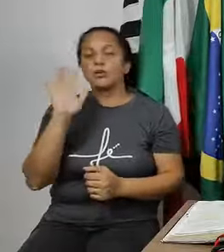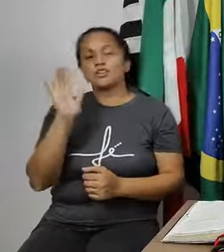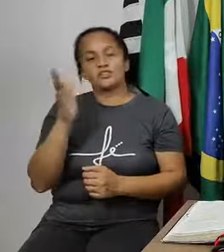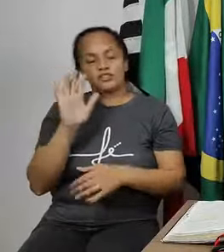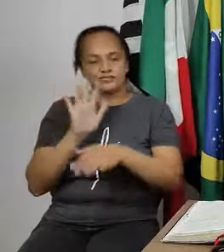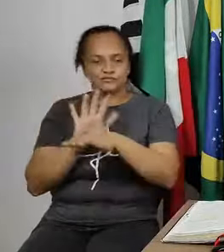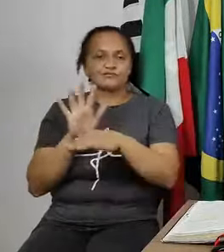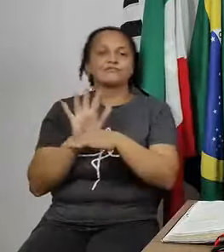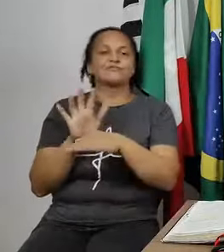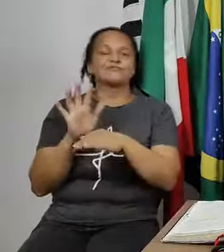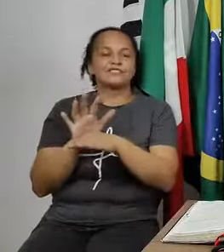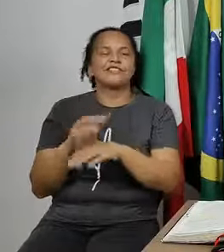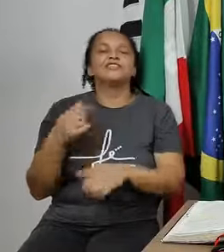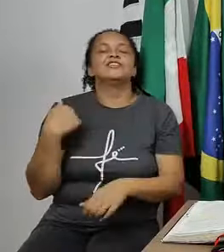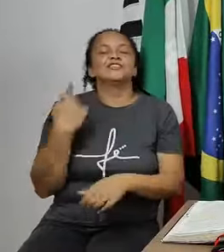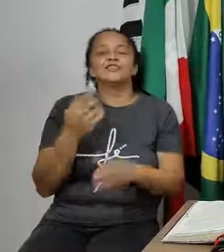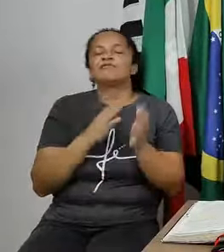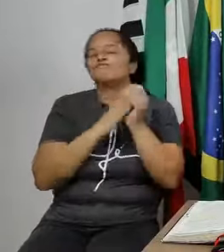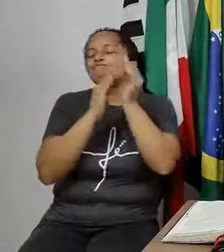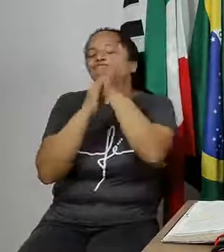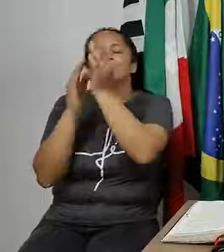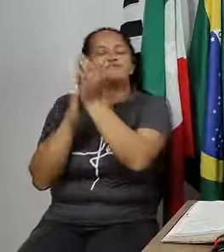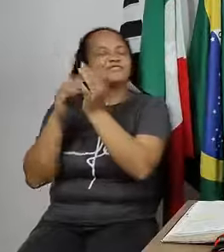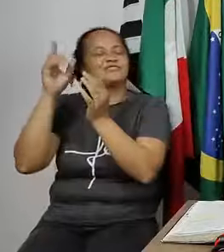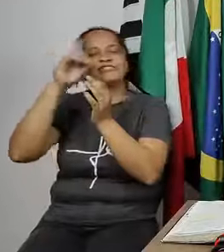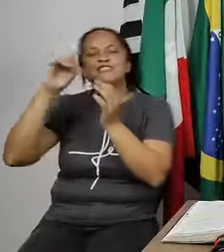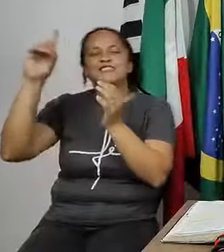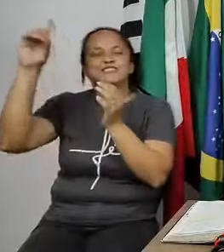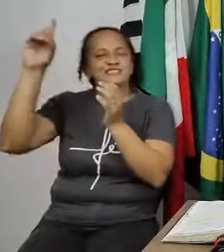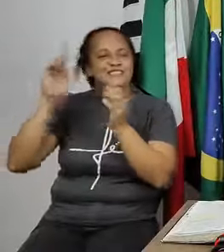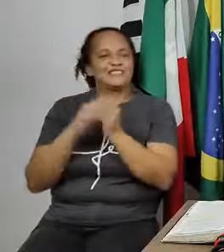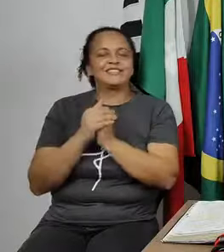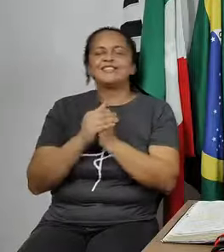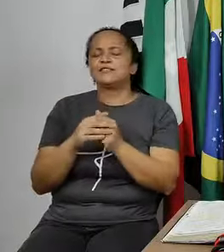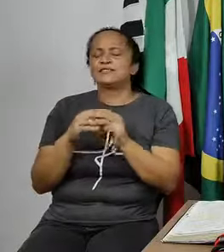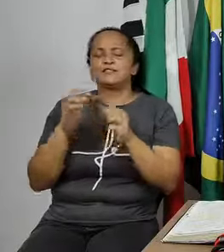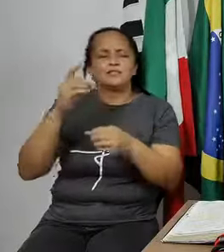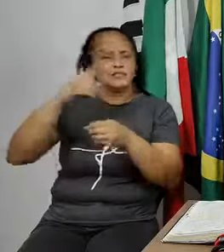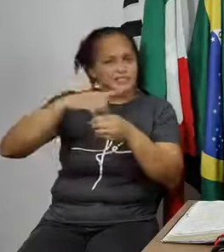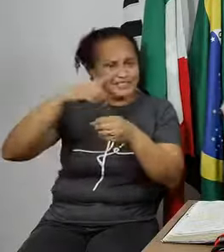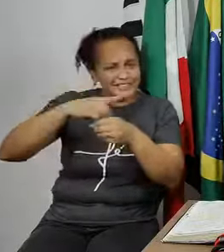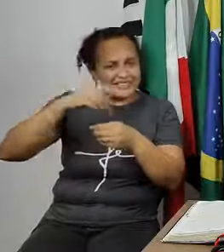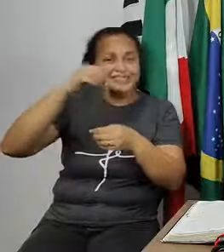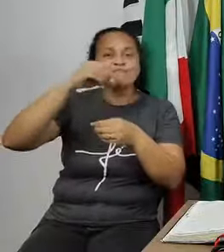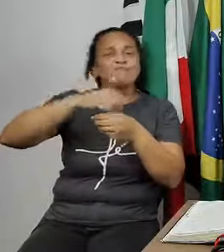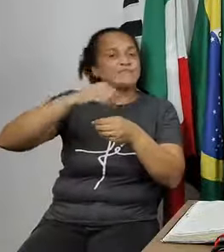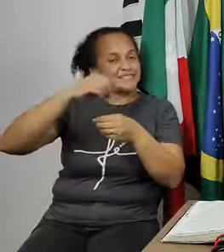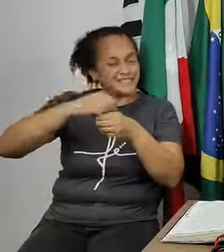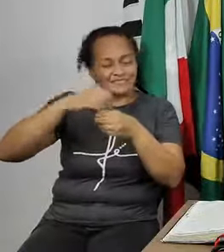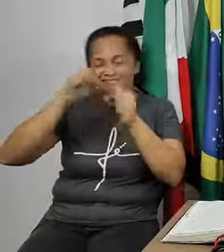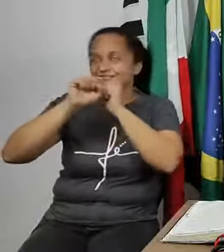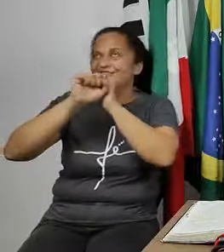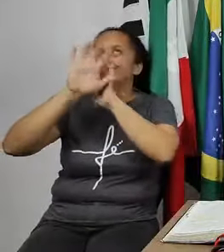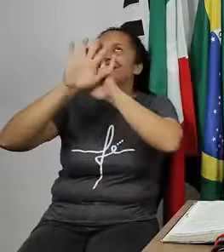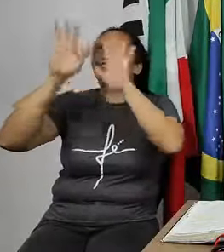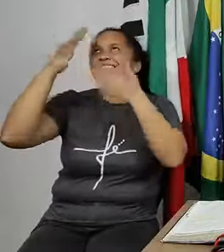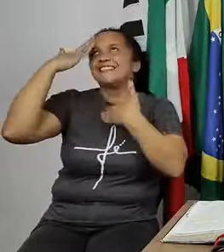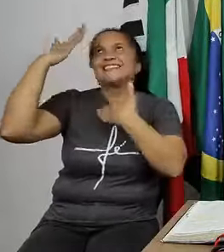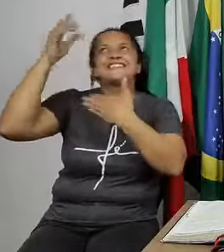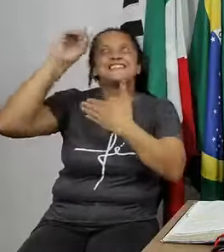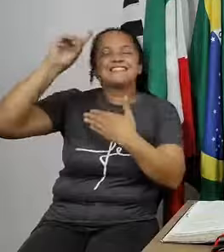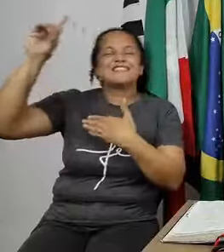eu louvo a Deus por cada dizimista, eu louvo a Deus por cada ofertante, eu louvo a Deus por cada líder,